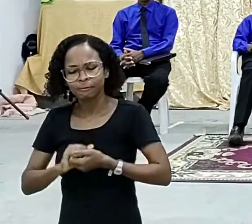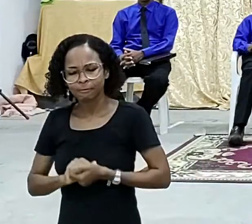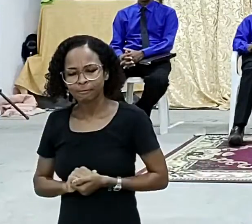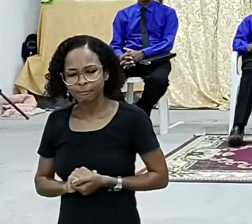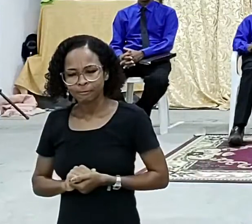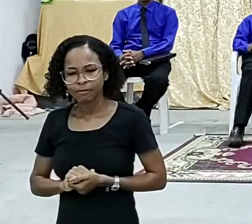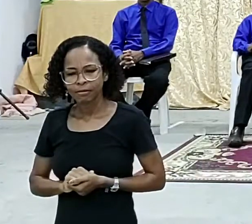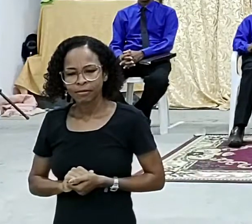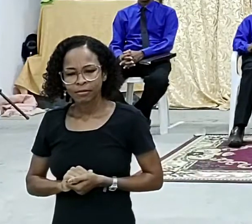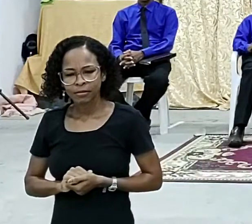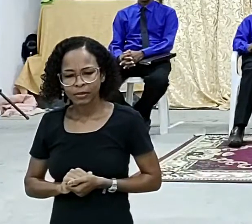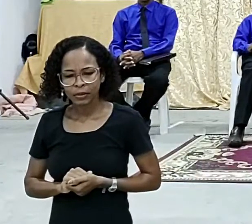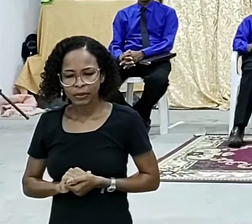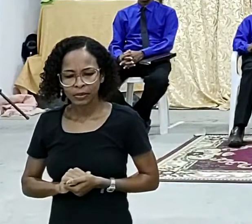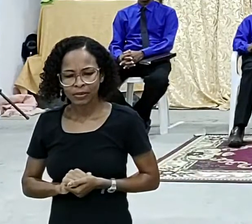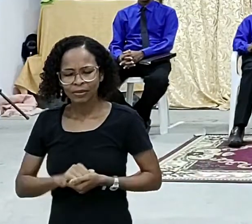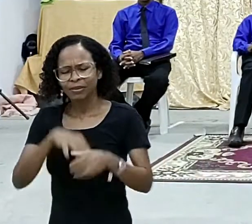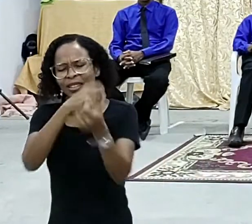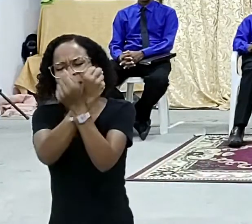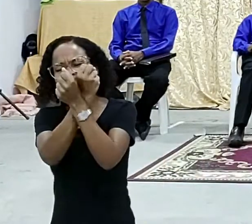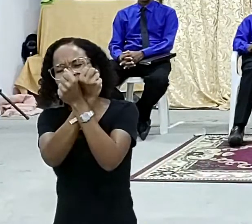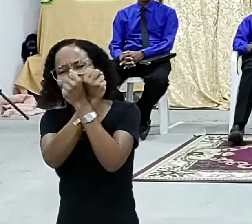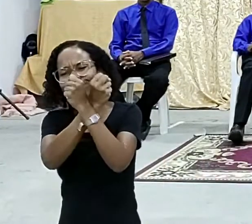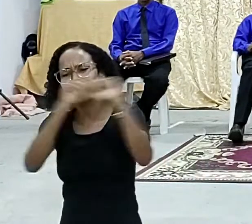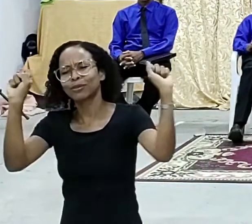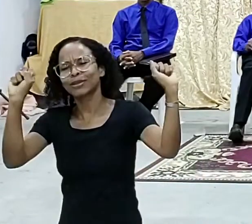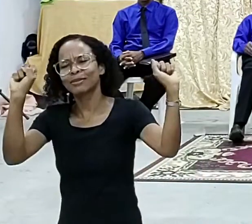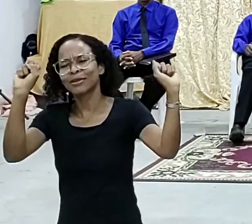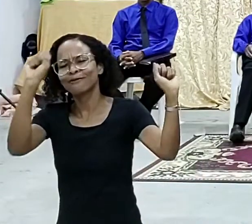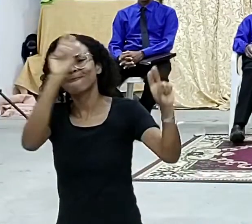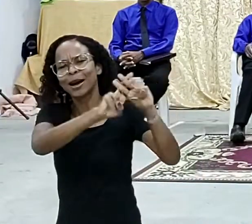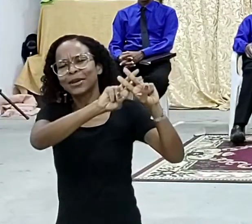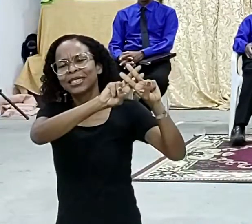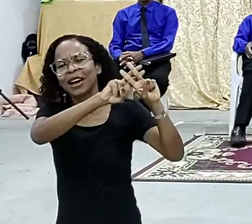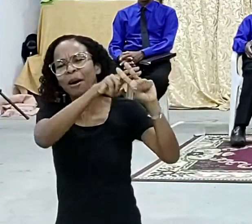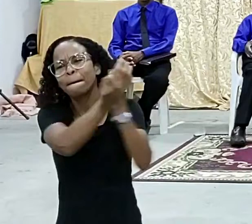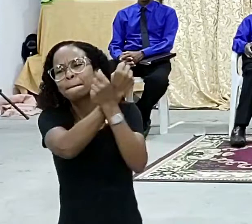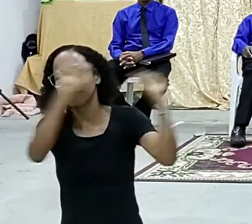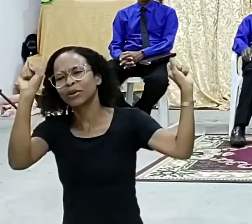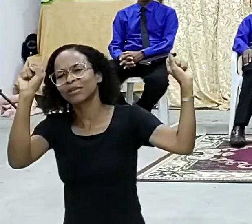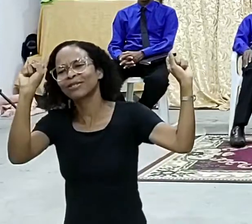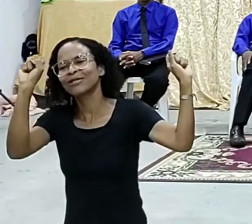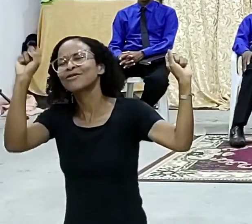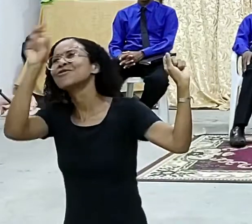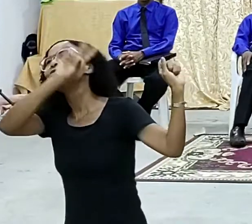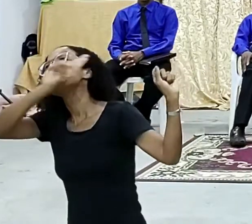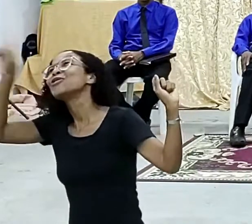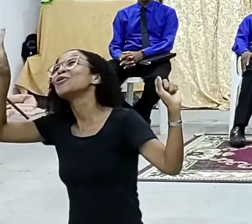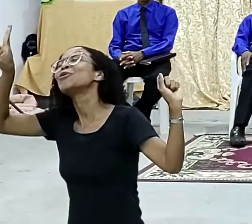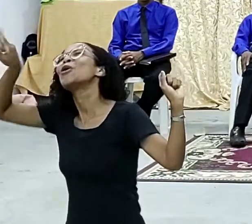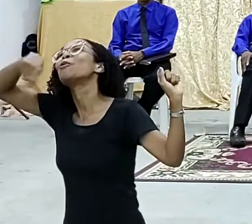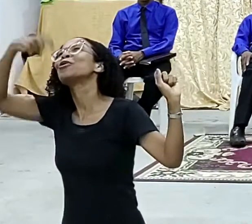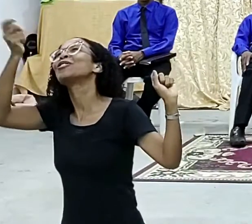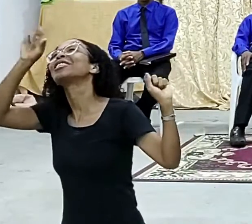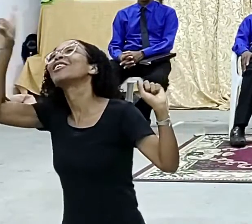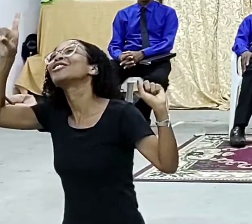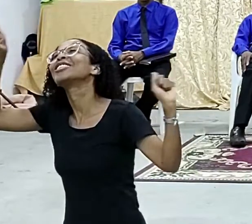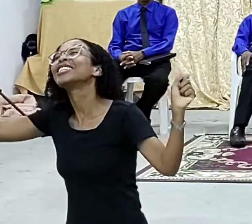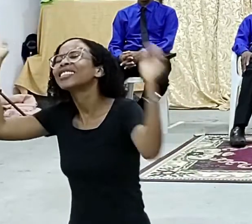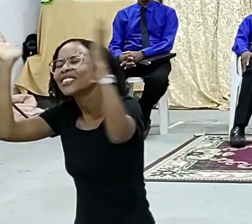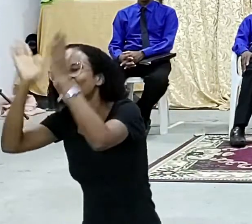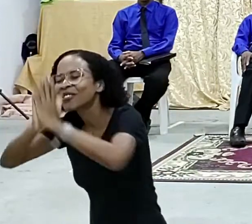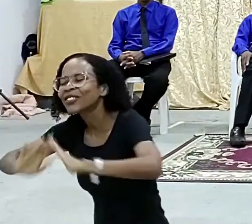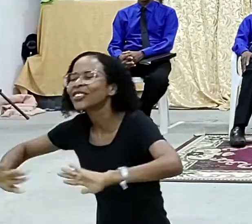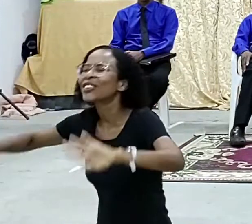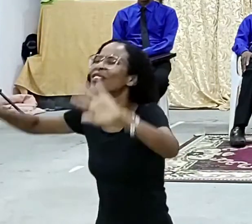As cadeias caíram e Deus foi louvado através da vida